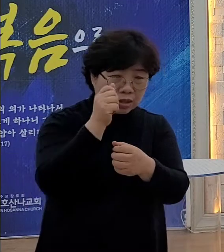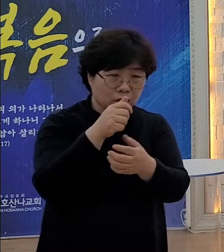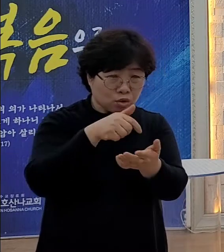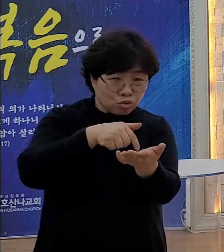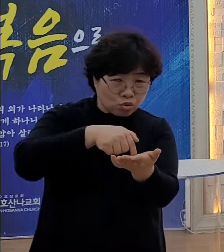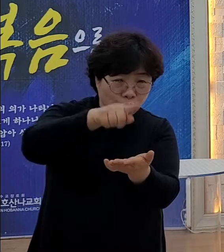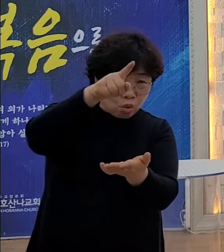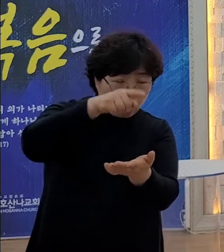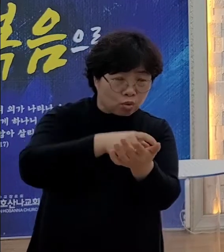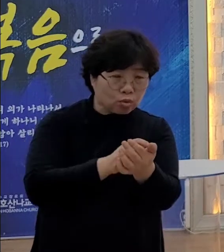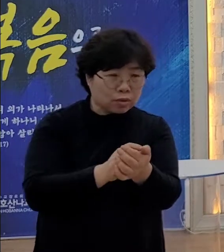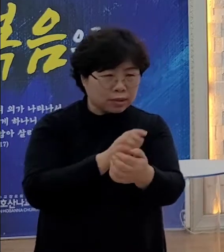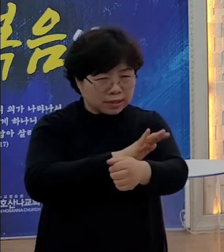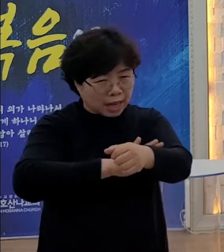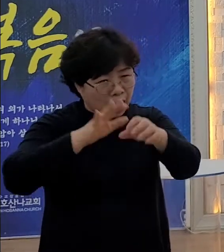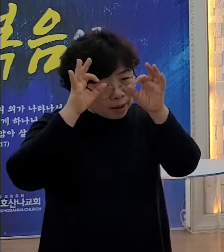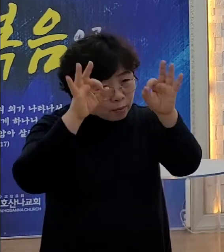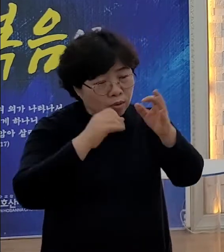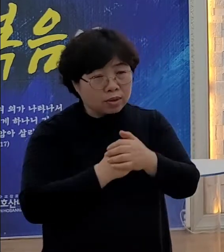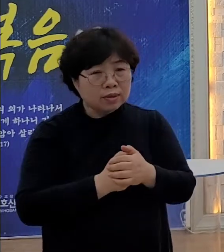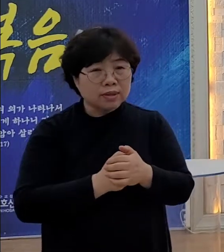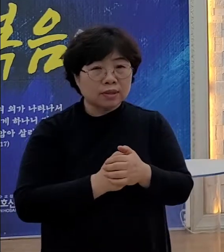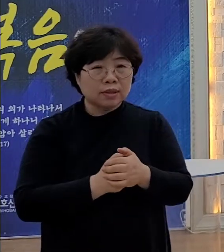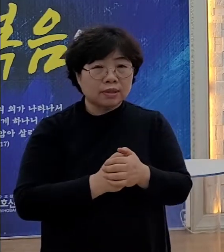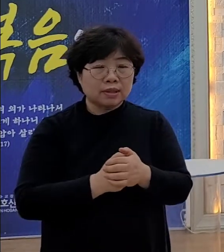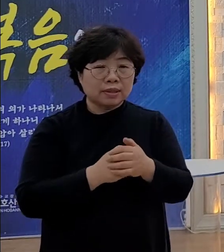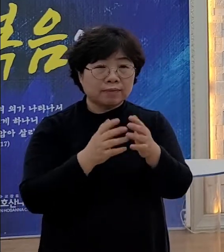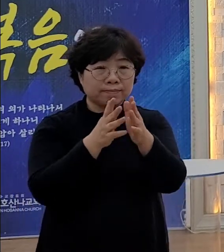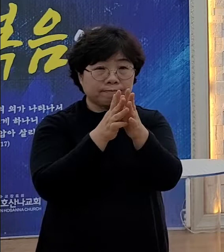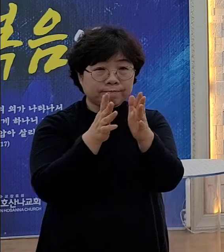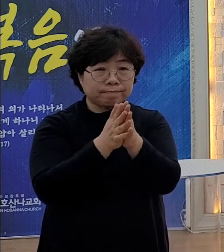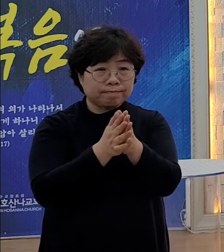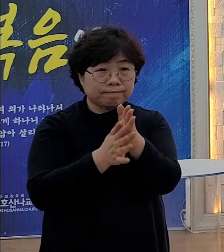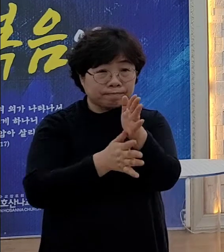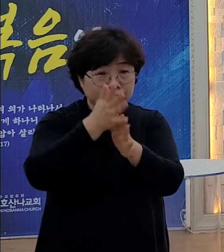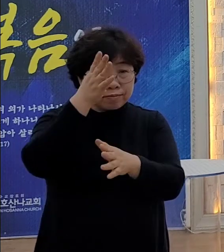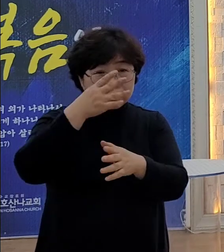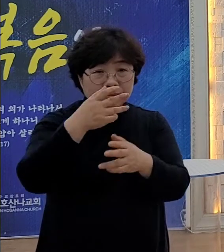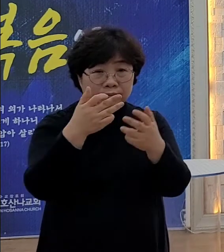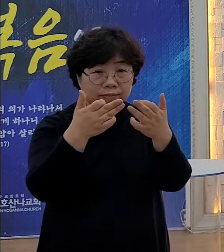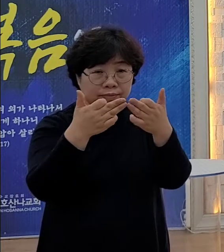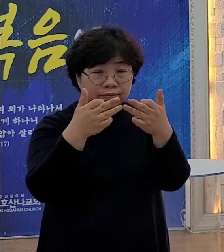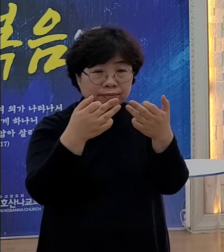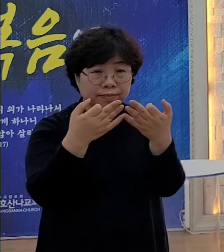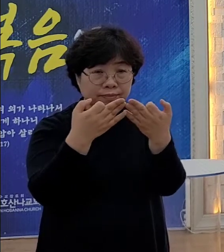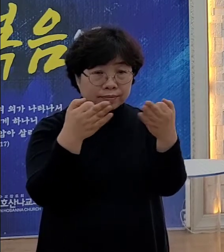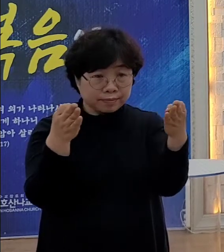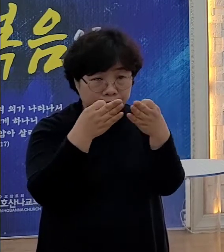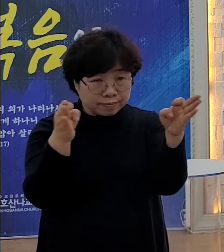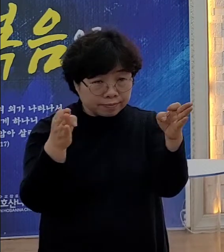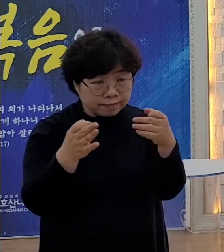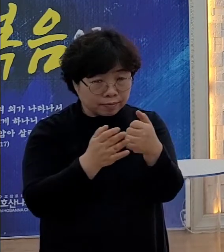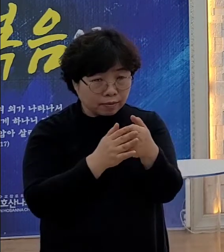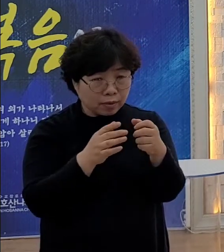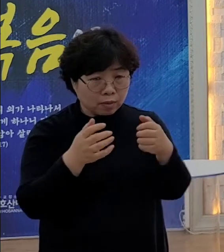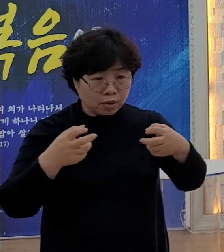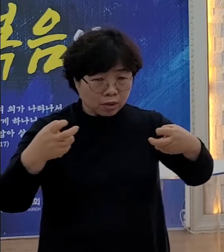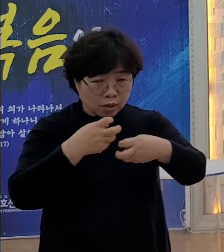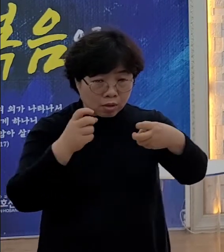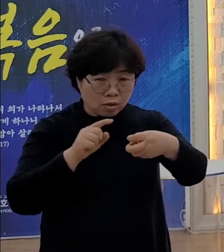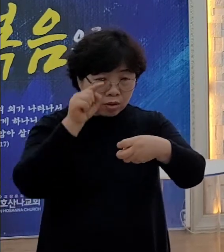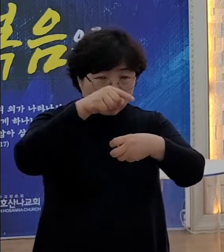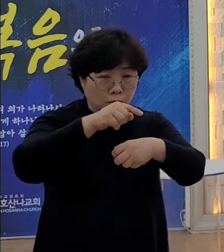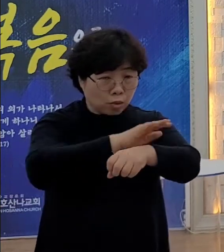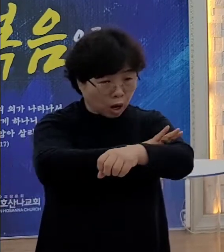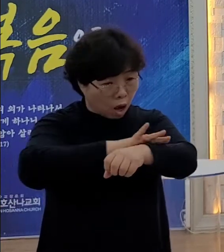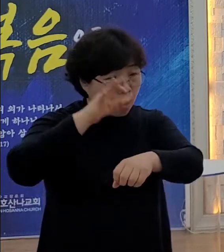잘 보여요. 저희가 14층인데 밖에가 흔히 가까이 그냥 도로변만 건너면 보이니까 잘